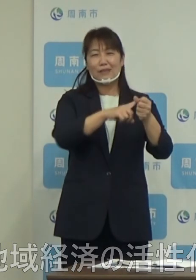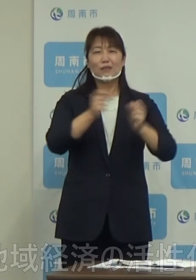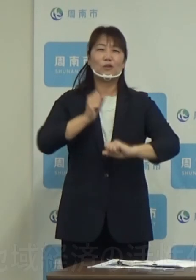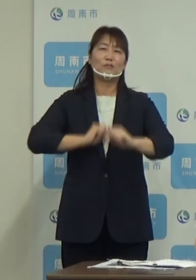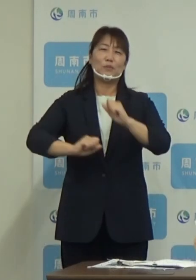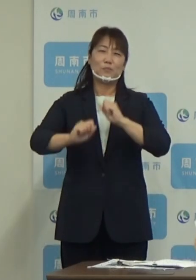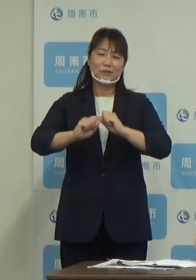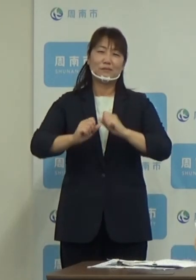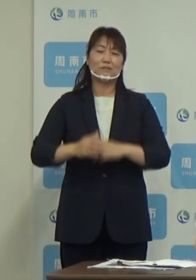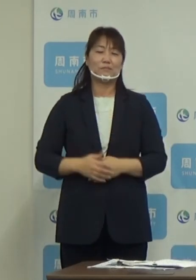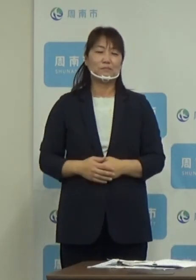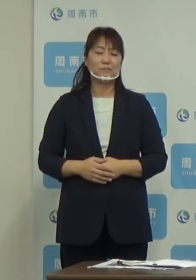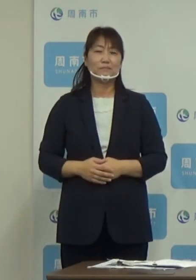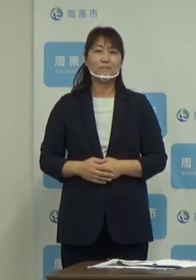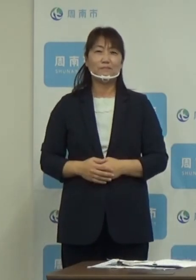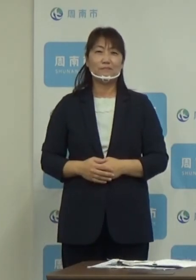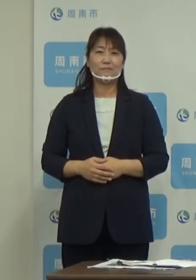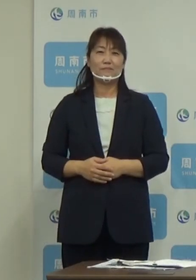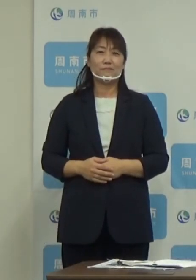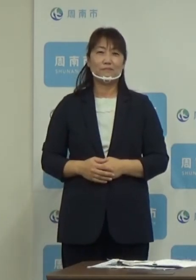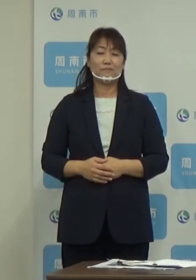ります。